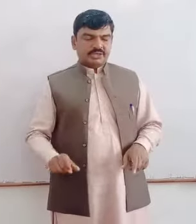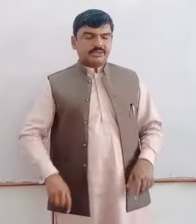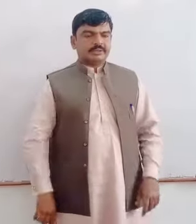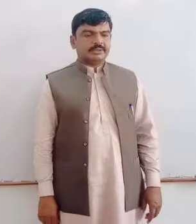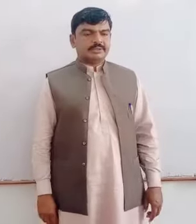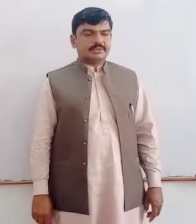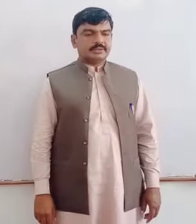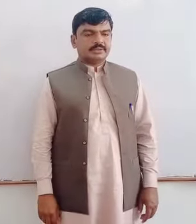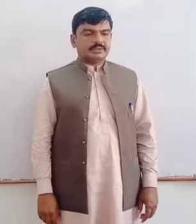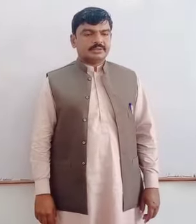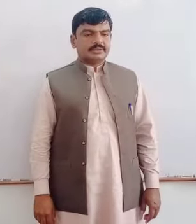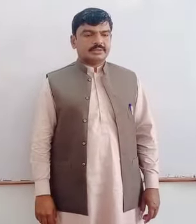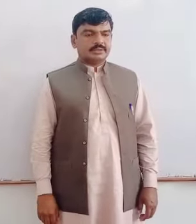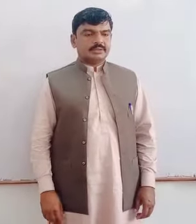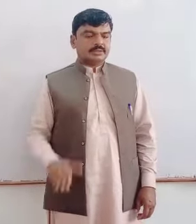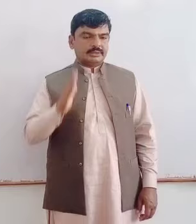मुशरिक, मशरिक,